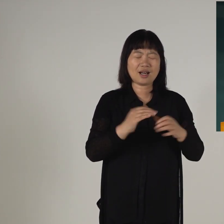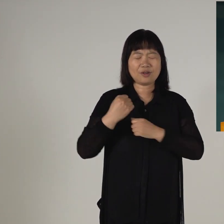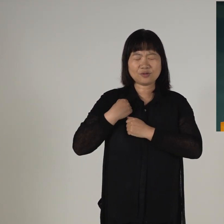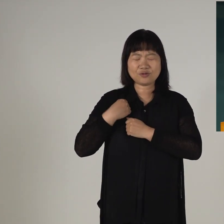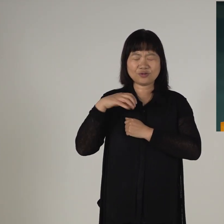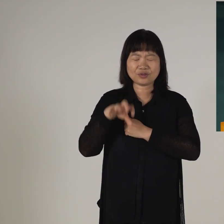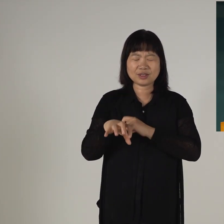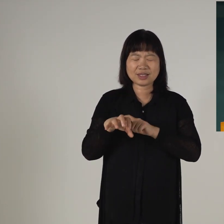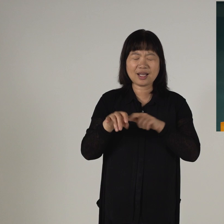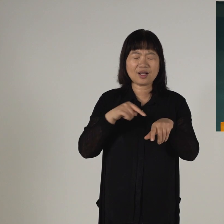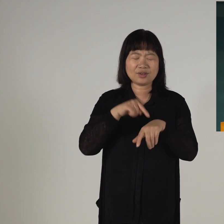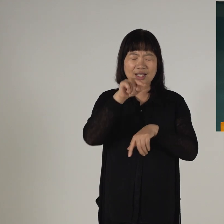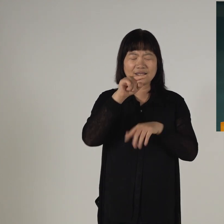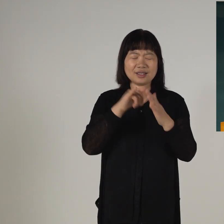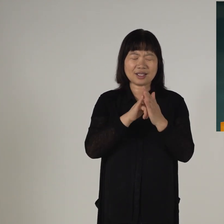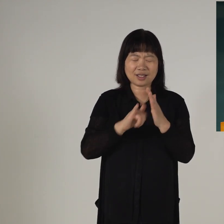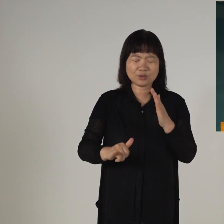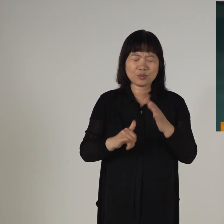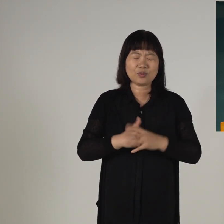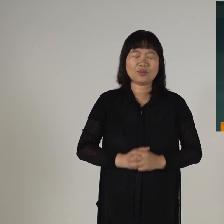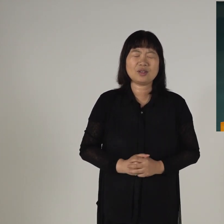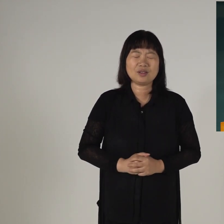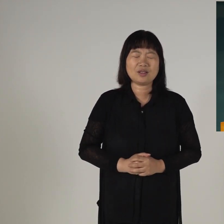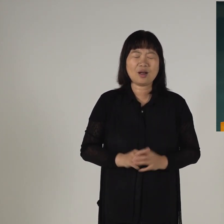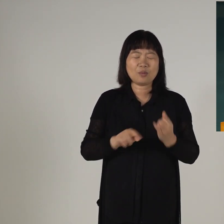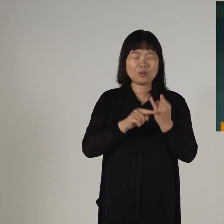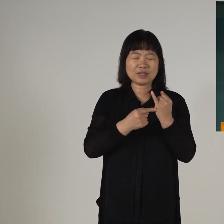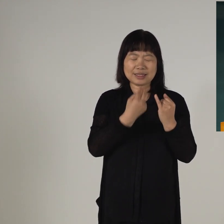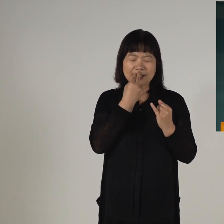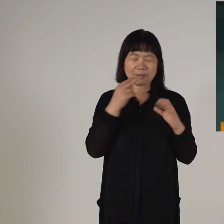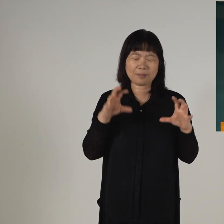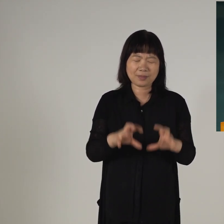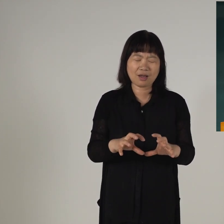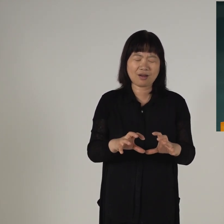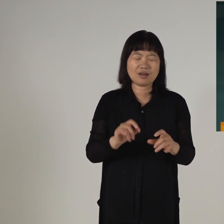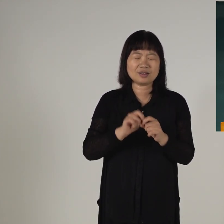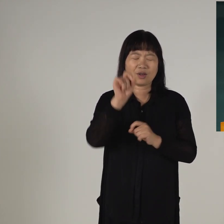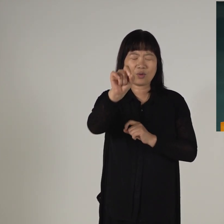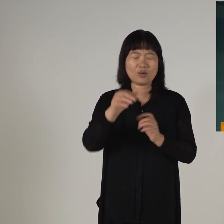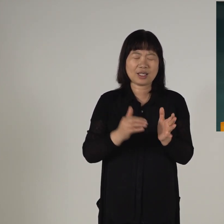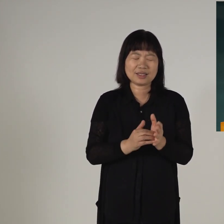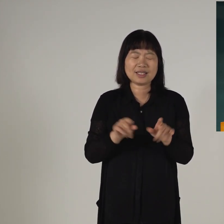군에 출타 있는 가족, 복중의